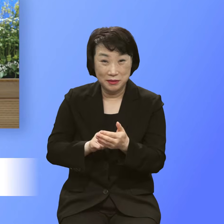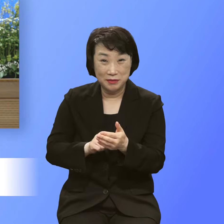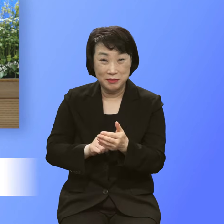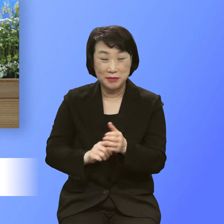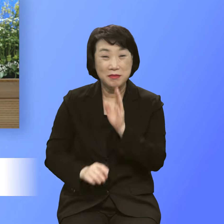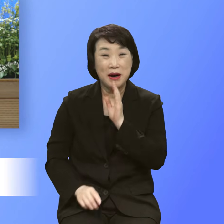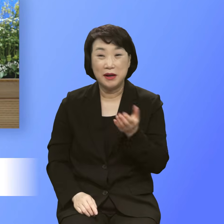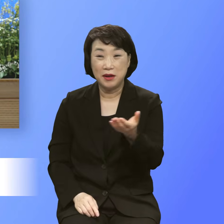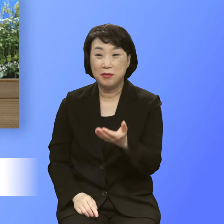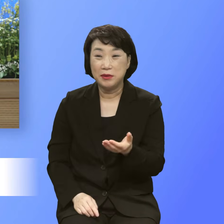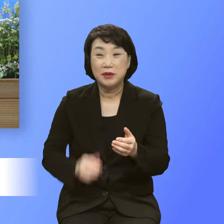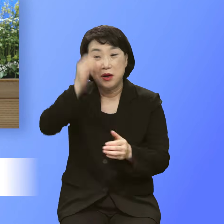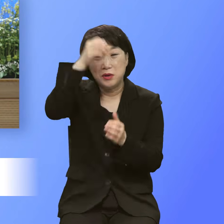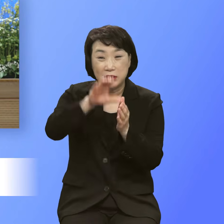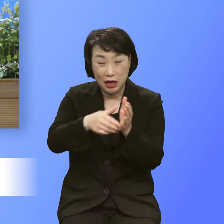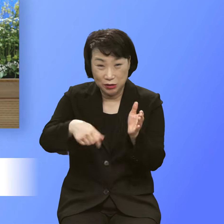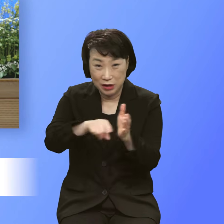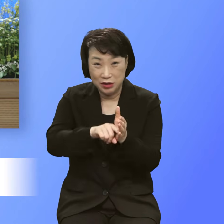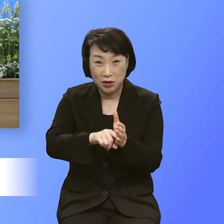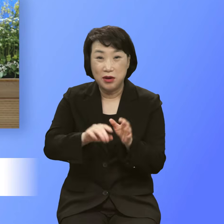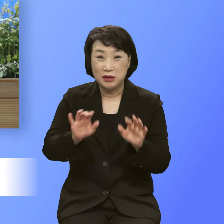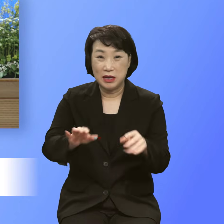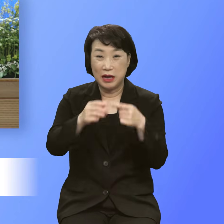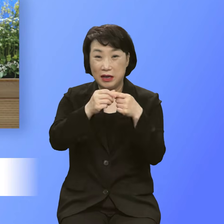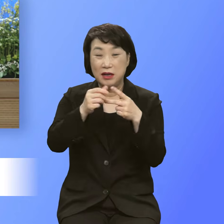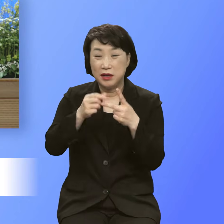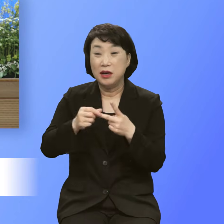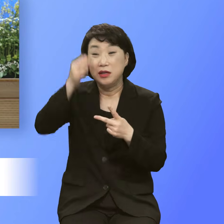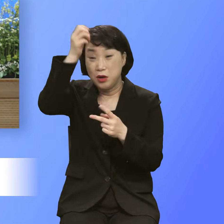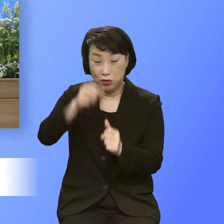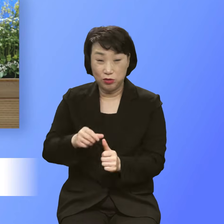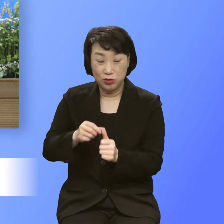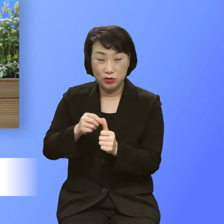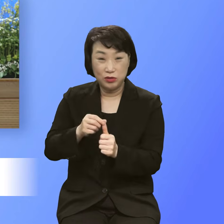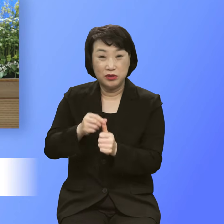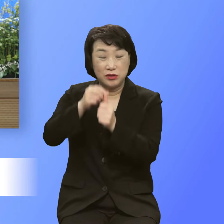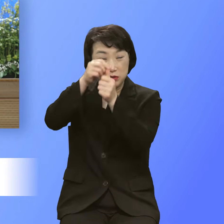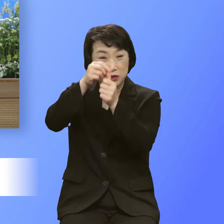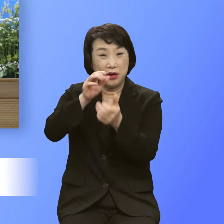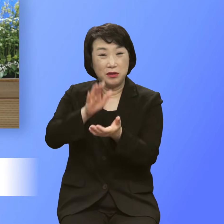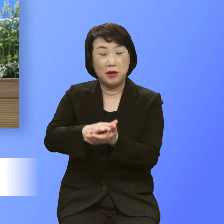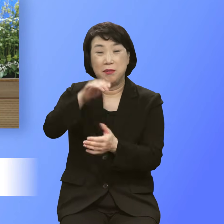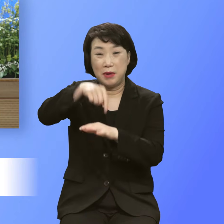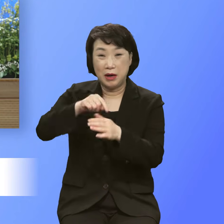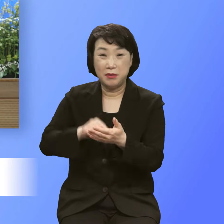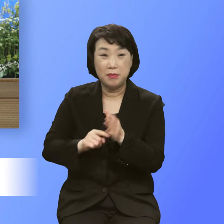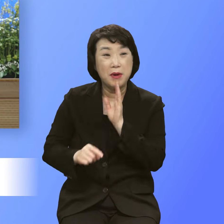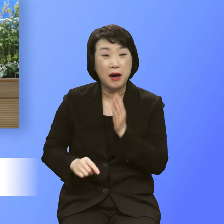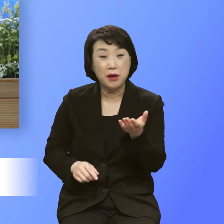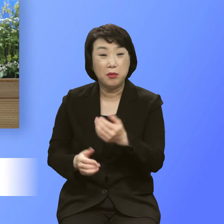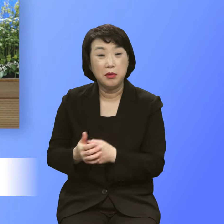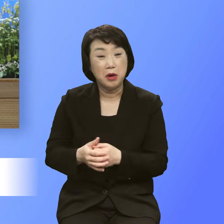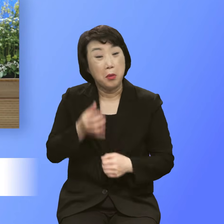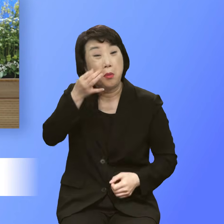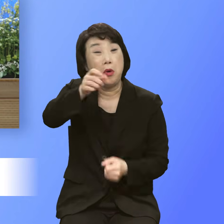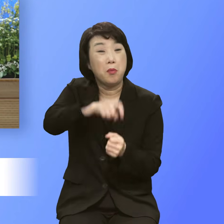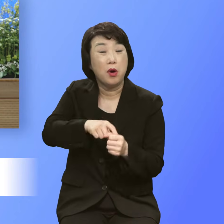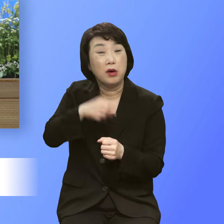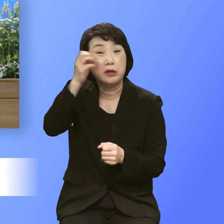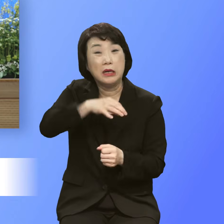영혼의 때를 위해서 영혼구령을 위해 썼지요? 이게 폼으로 썼느냐?